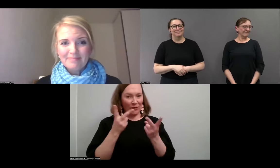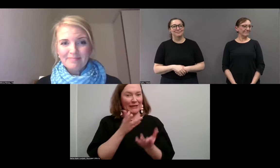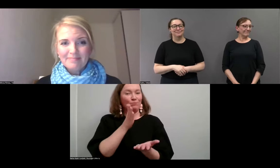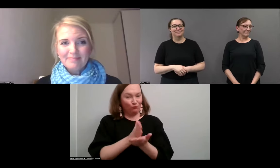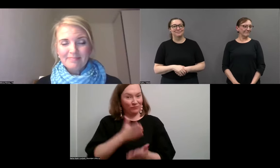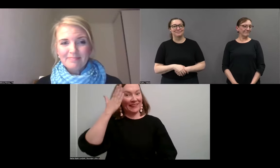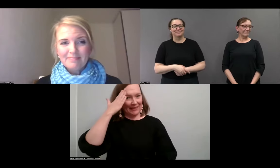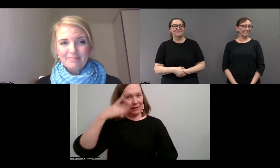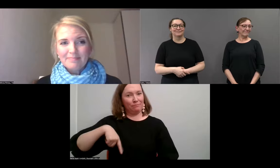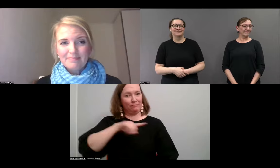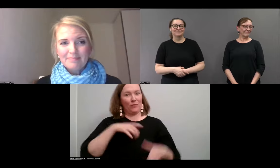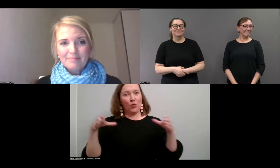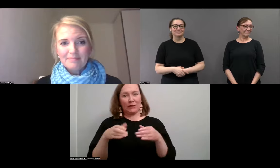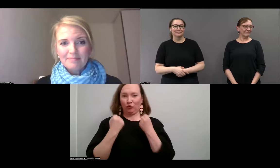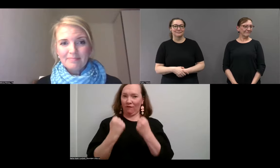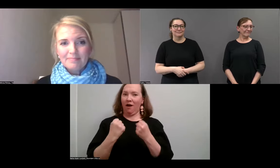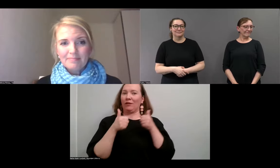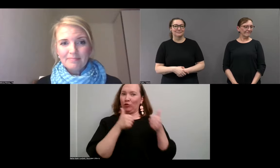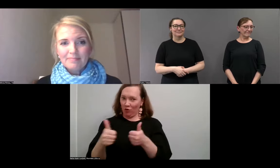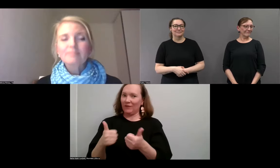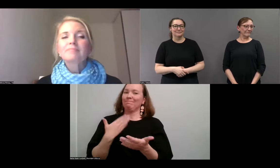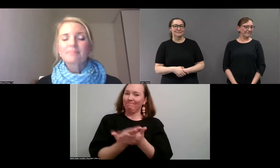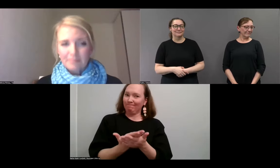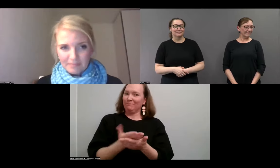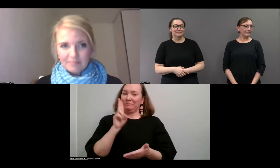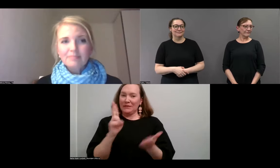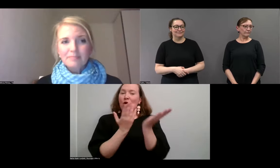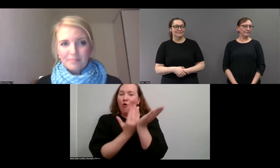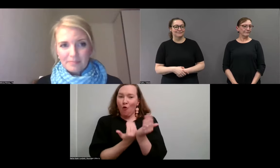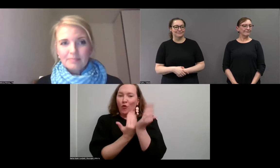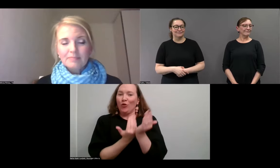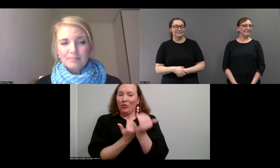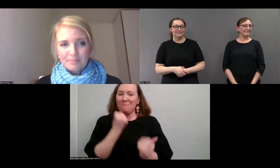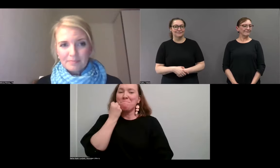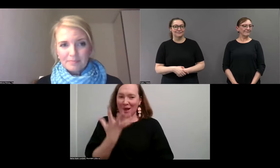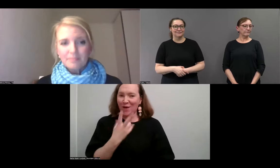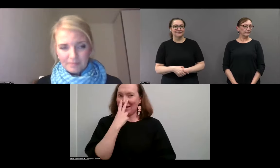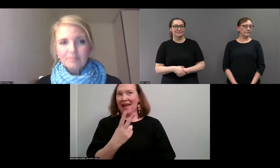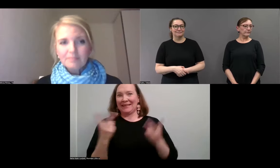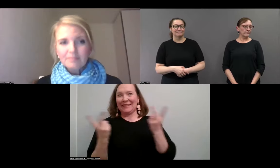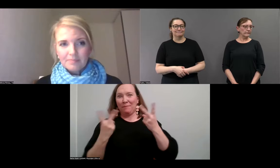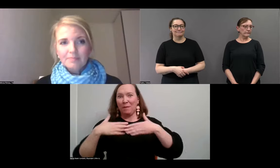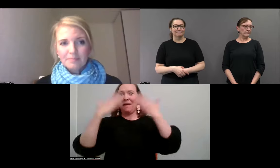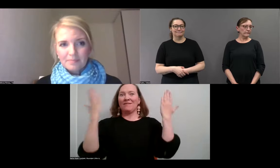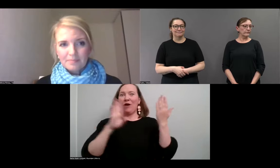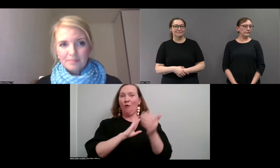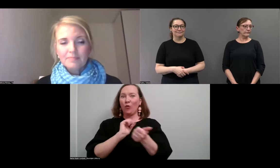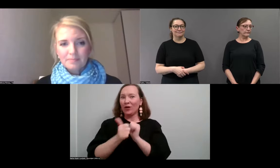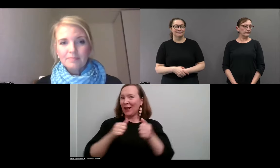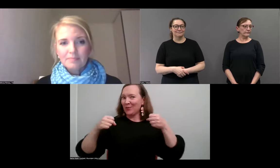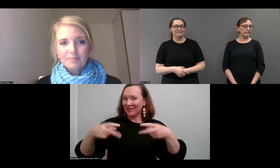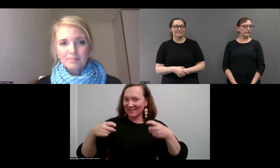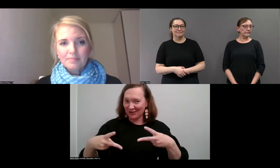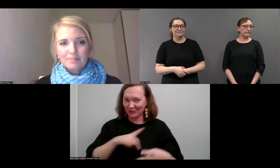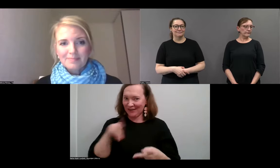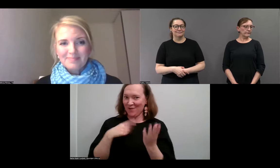Aivan. Eli tärkeää, että kuitenkin teillä tämä toive on tiedossa, kun se yhteisöstä vahvasti nousee. Sitä odotetaan kovasti.